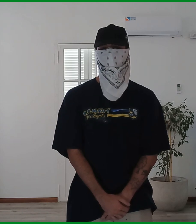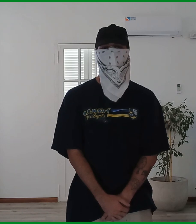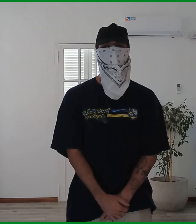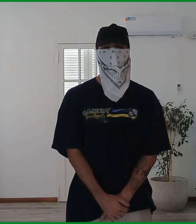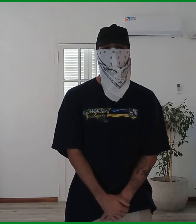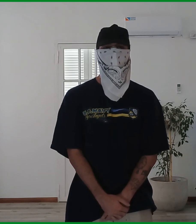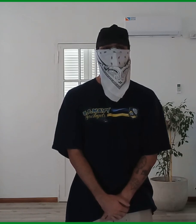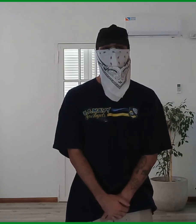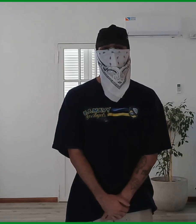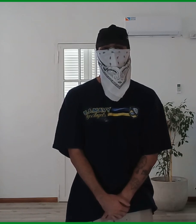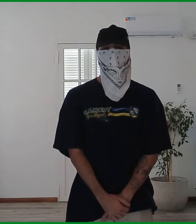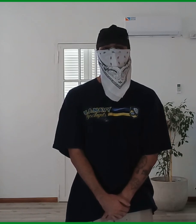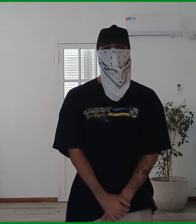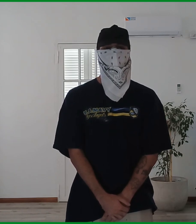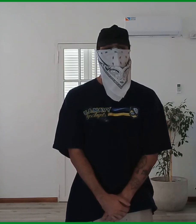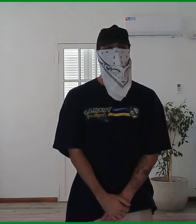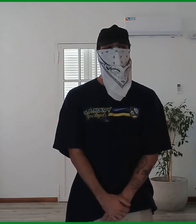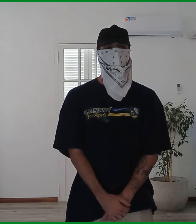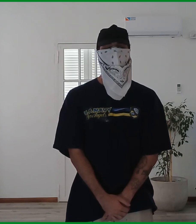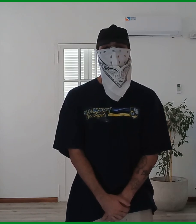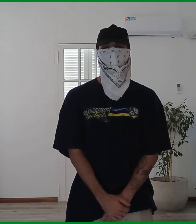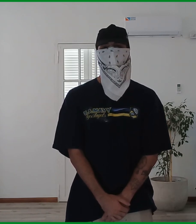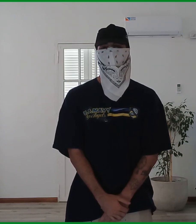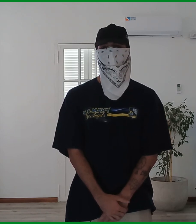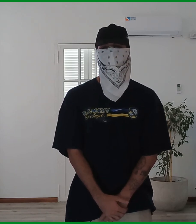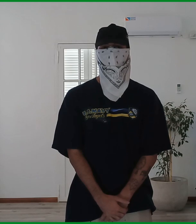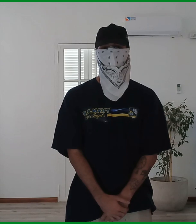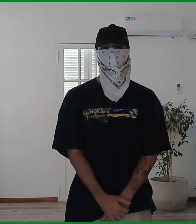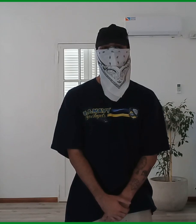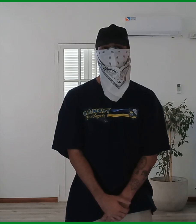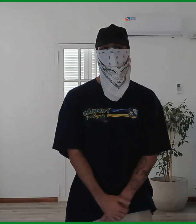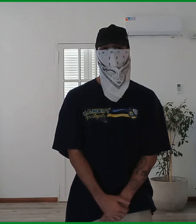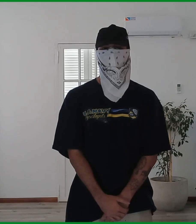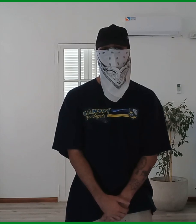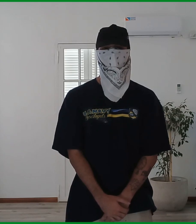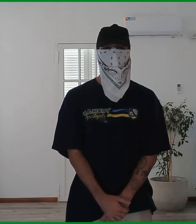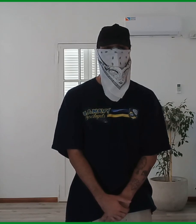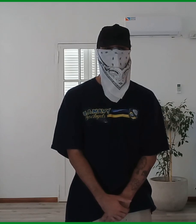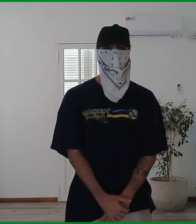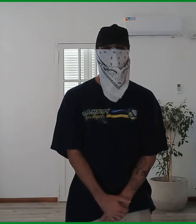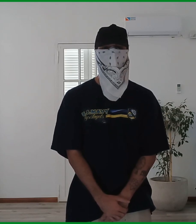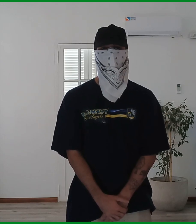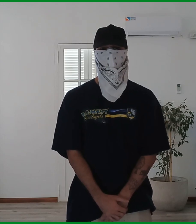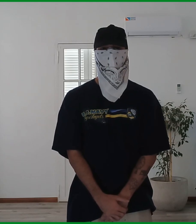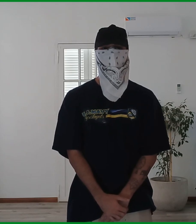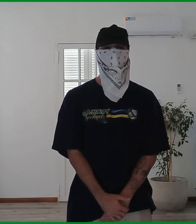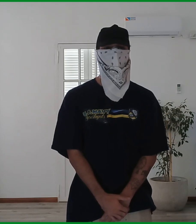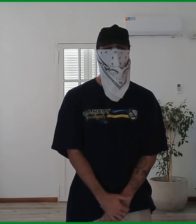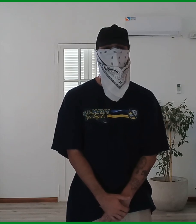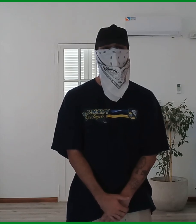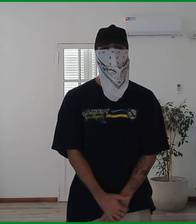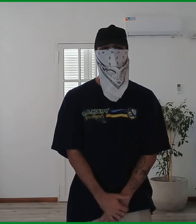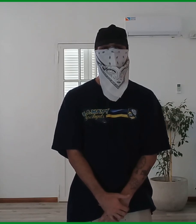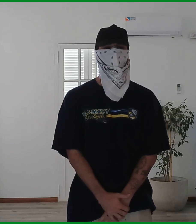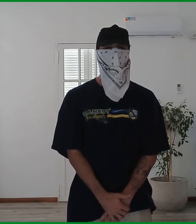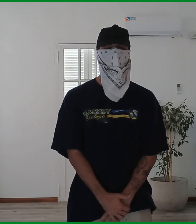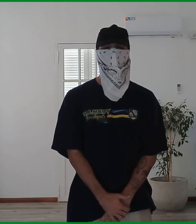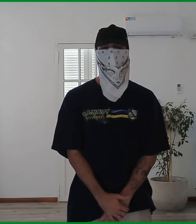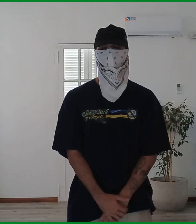Plata, que uno reconoce su graffiti porque sabe un poco los colores que